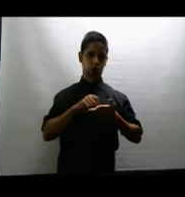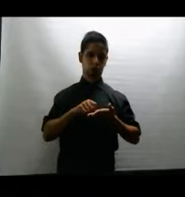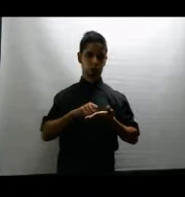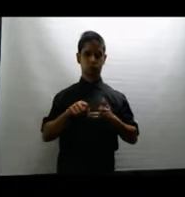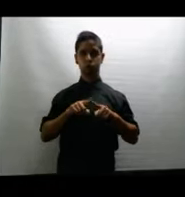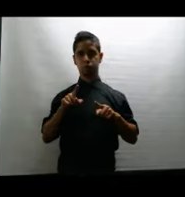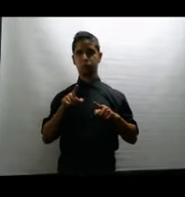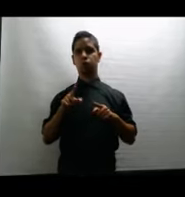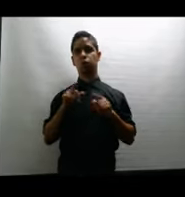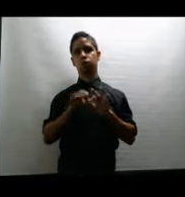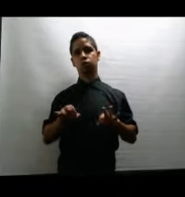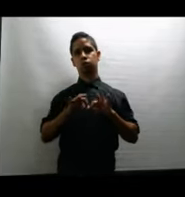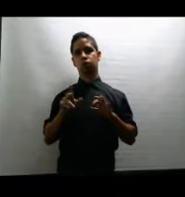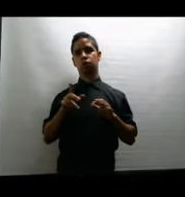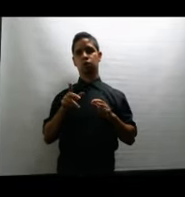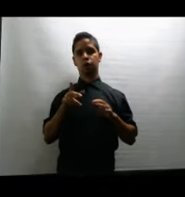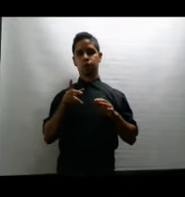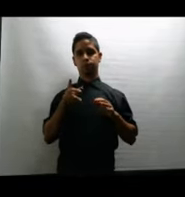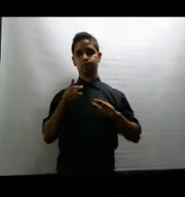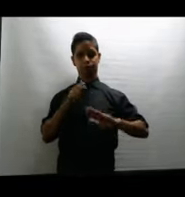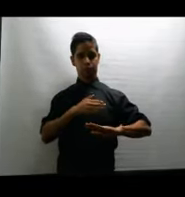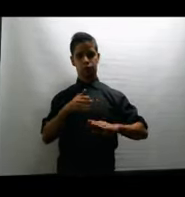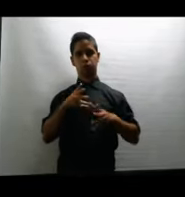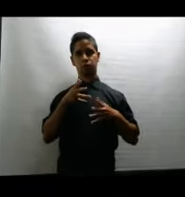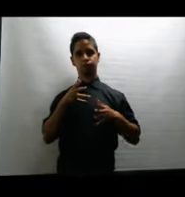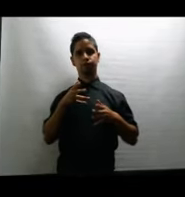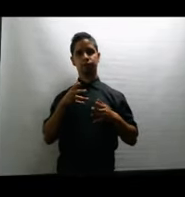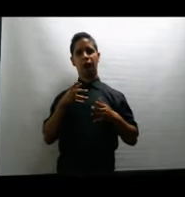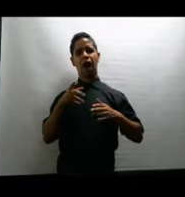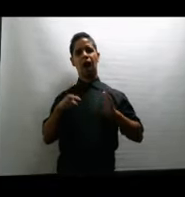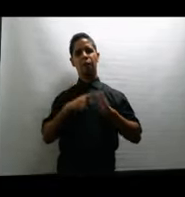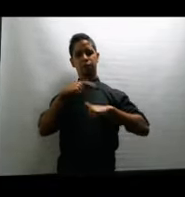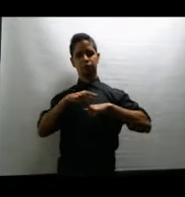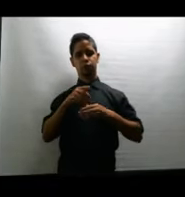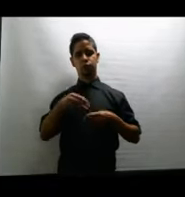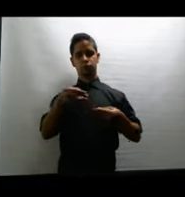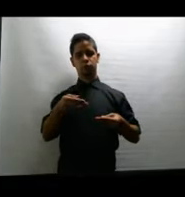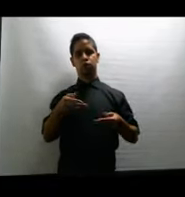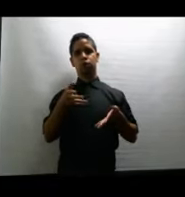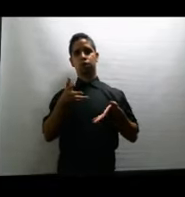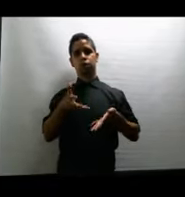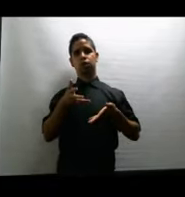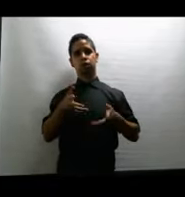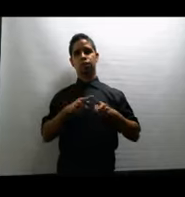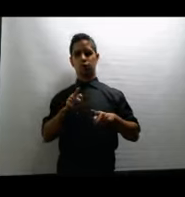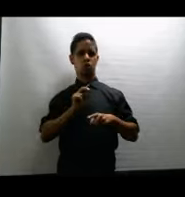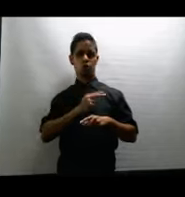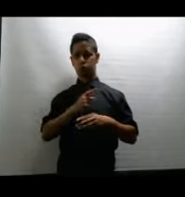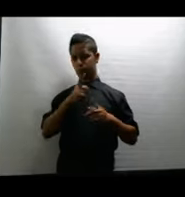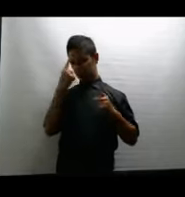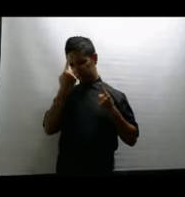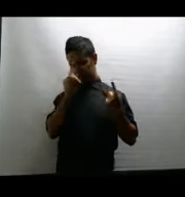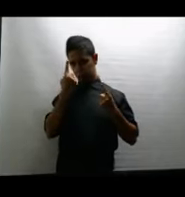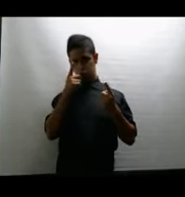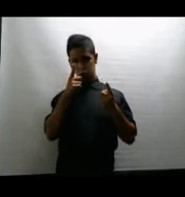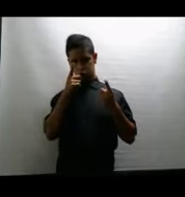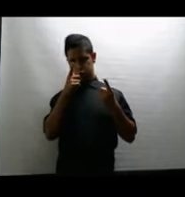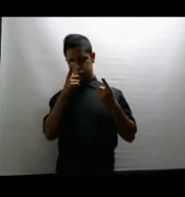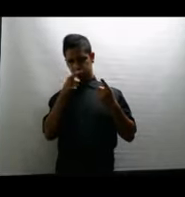dejarlas marinar. Sí. Y la queríamos para el show, pero no creemos que vaya a estar lista, porque okay.